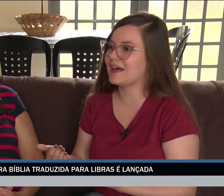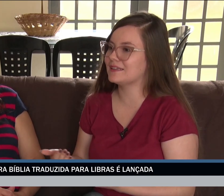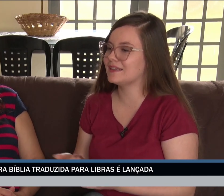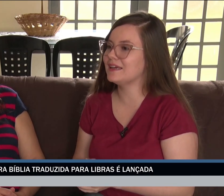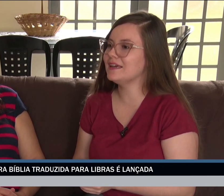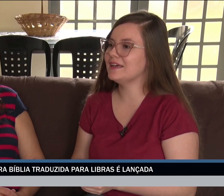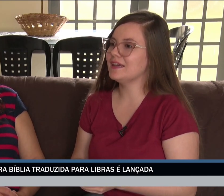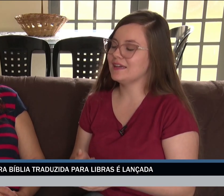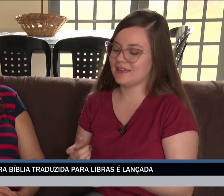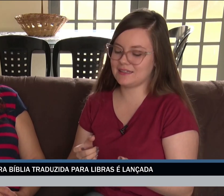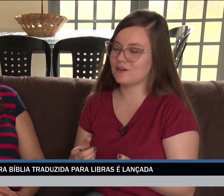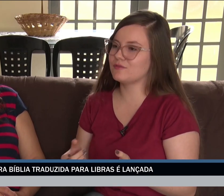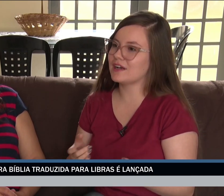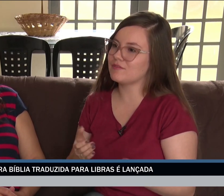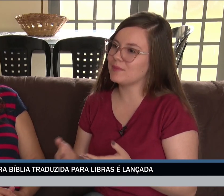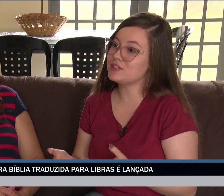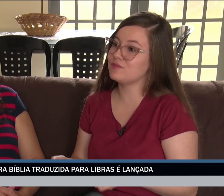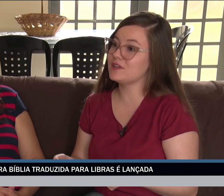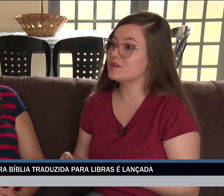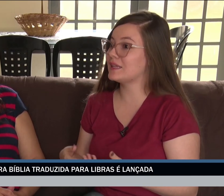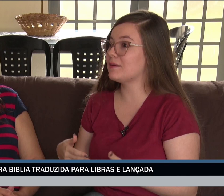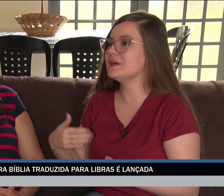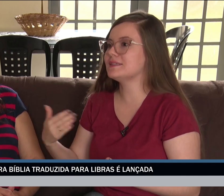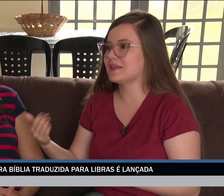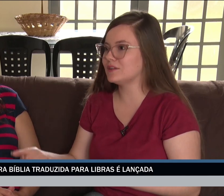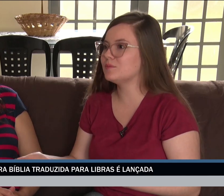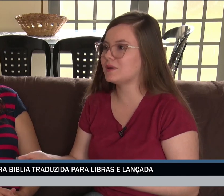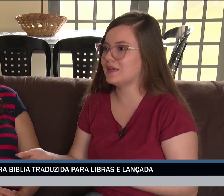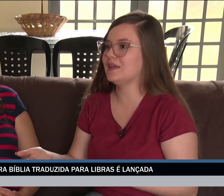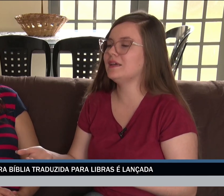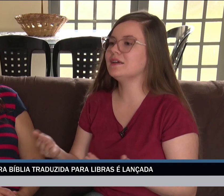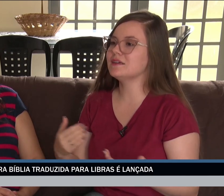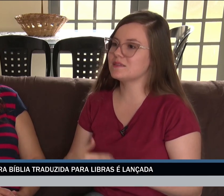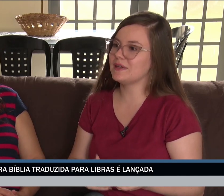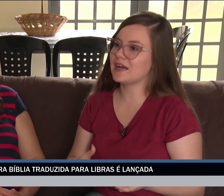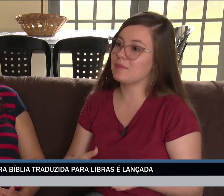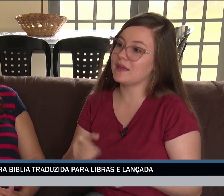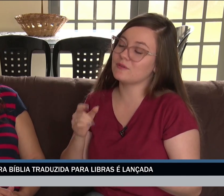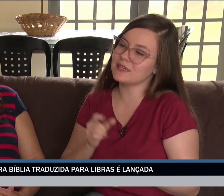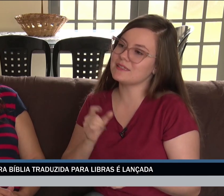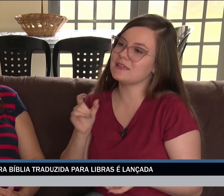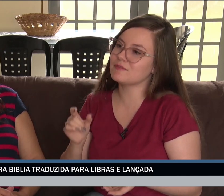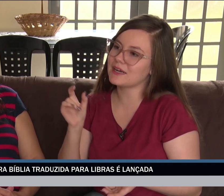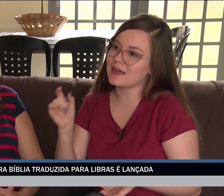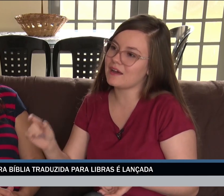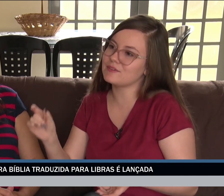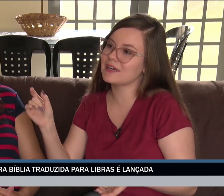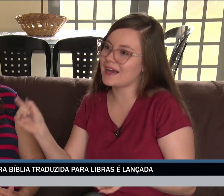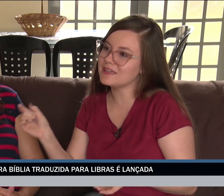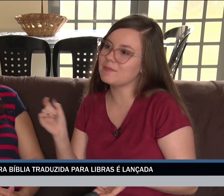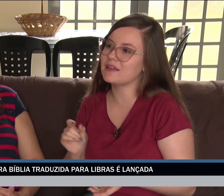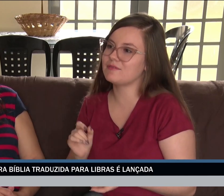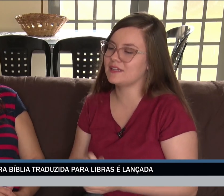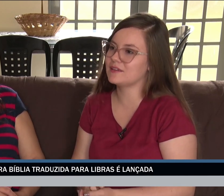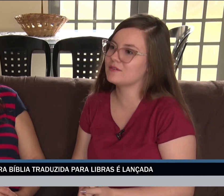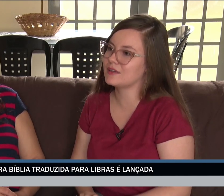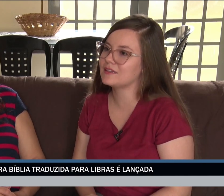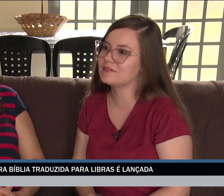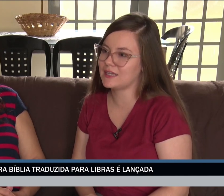falada, né? Então ficava meio difícil e até pesado para ele explicar para ela o que, que significava cada palavrinha daquilo que ela estava lendo.